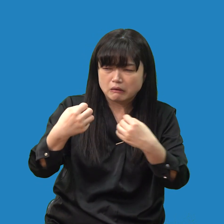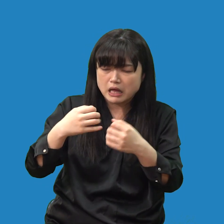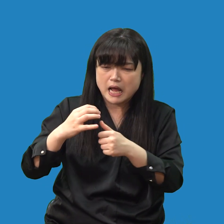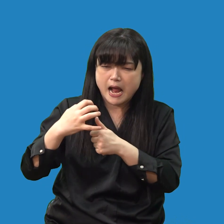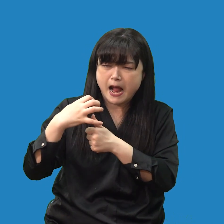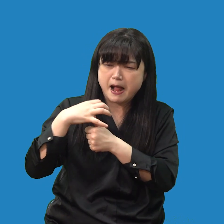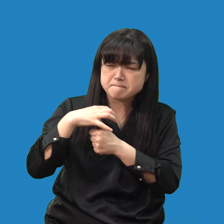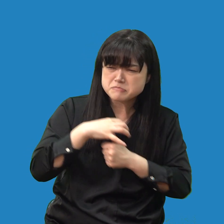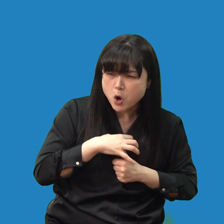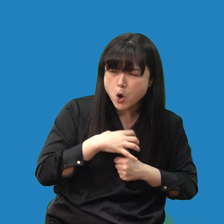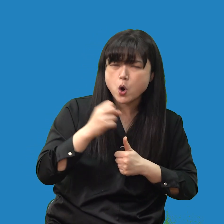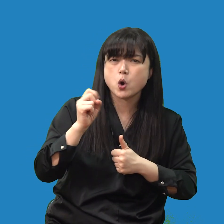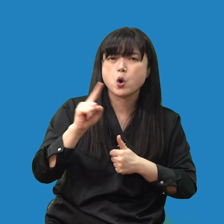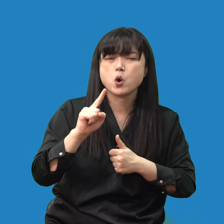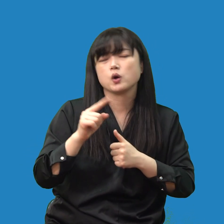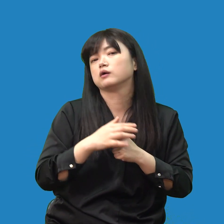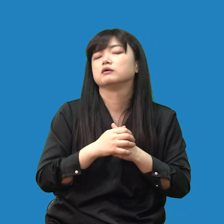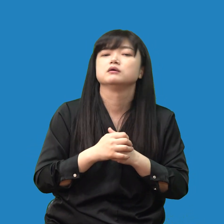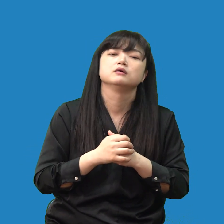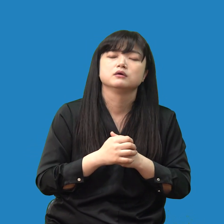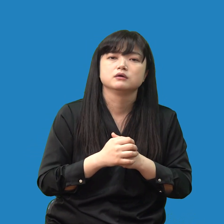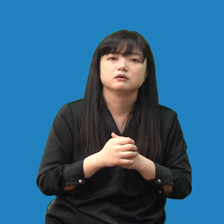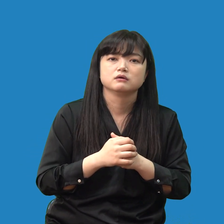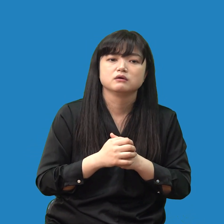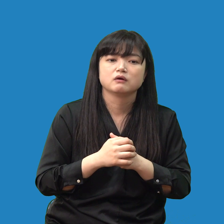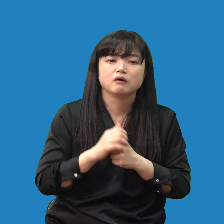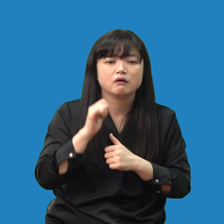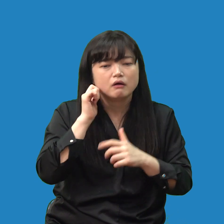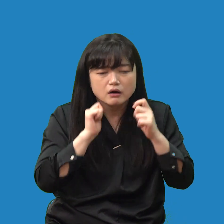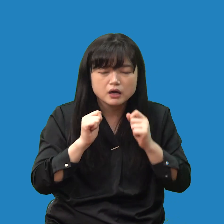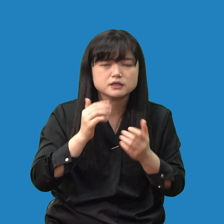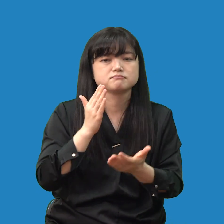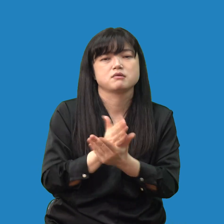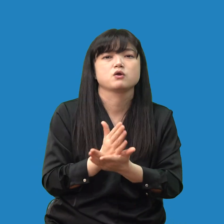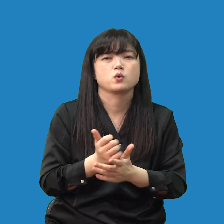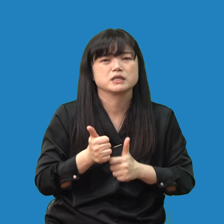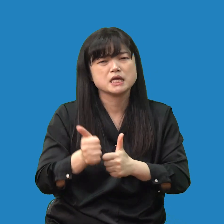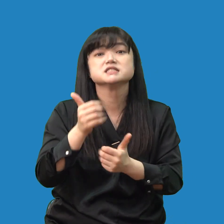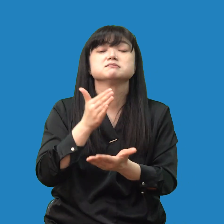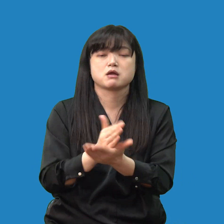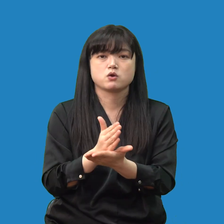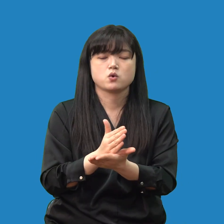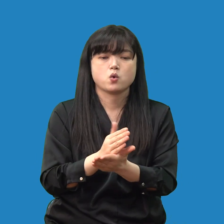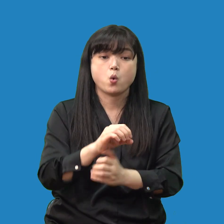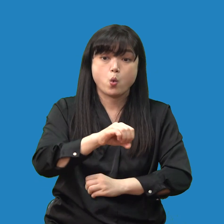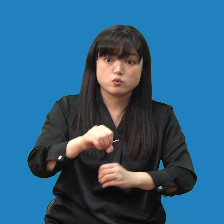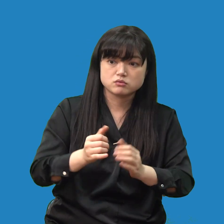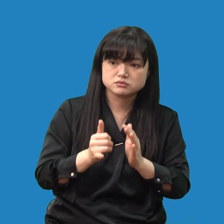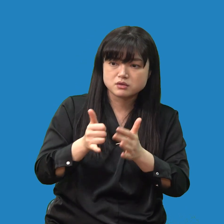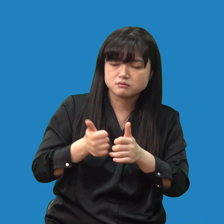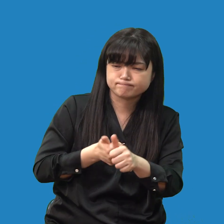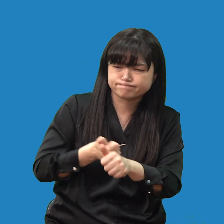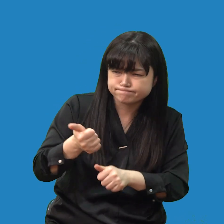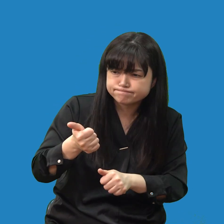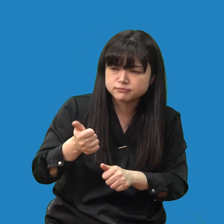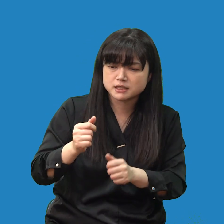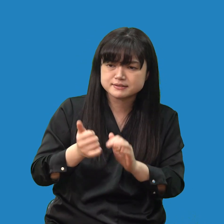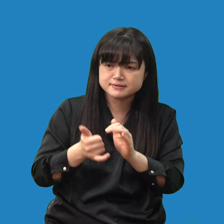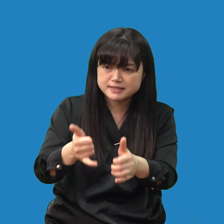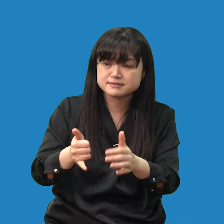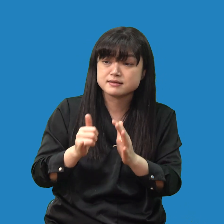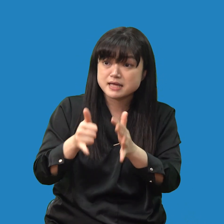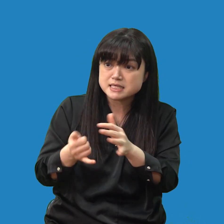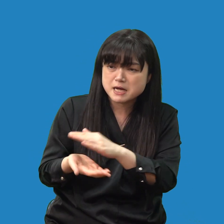이 압력, 거기에 휩쓸려 가거나 순응하지 않고 오히려 거꾸로 세상을 거슬러 세상을